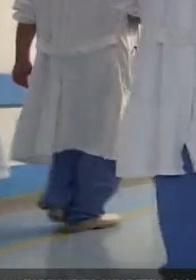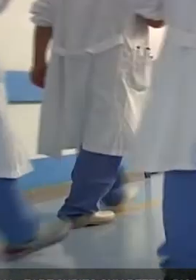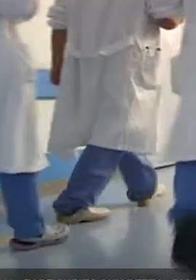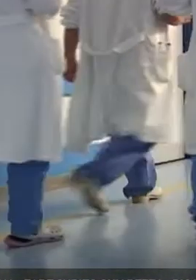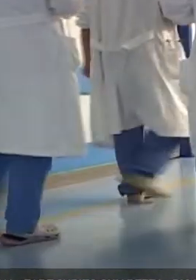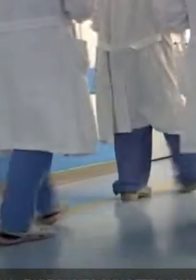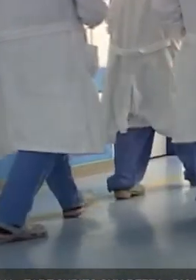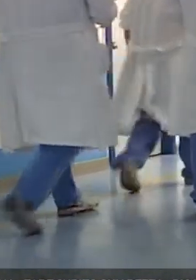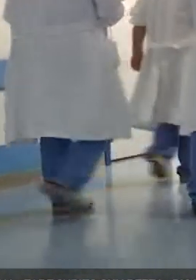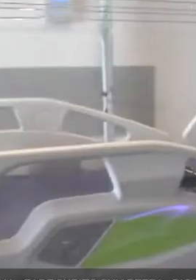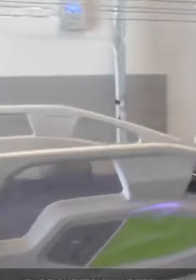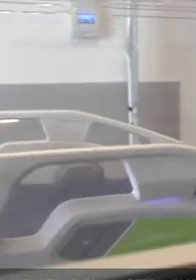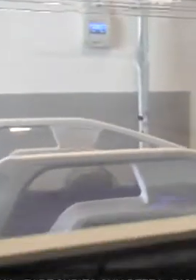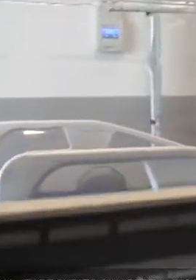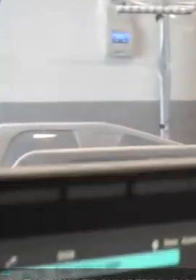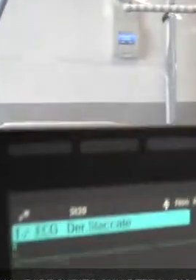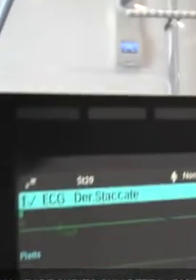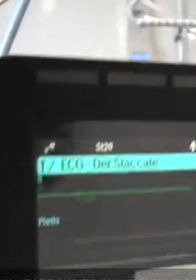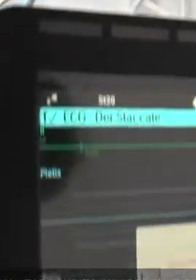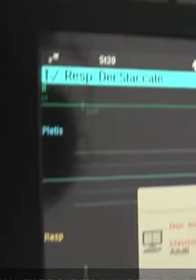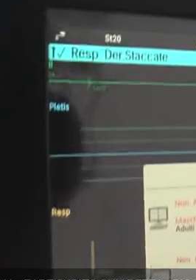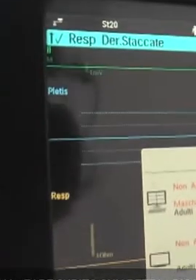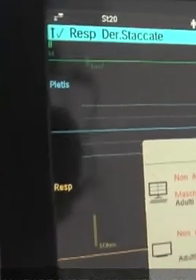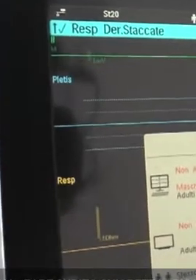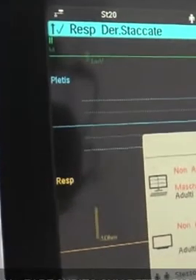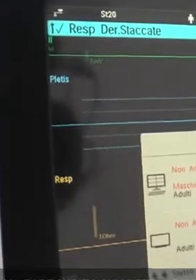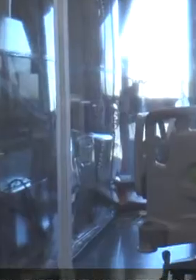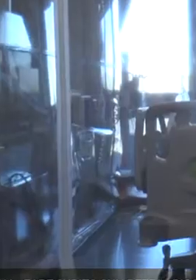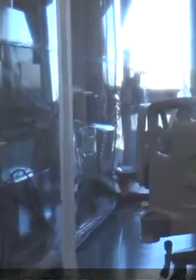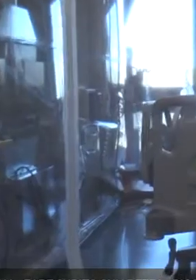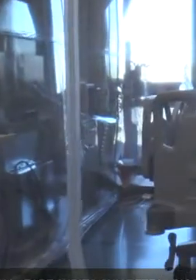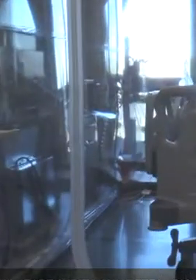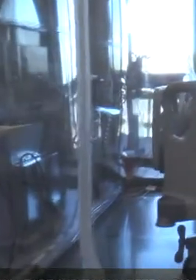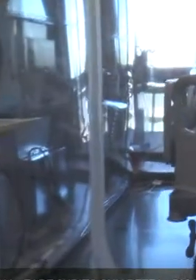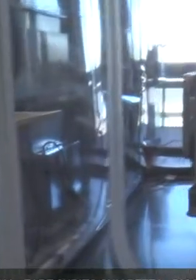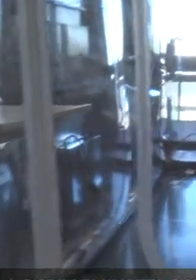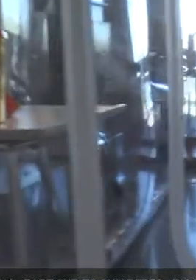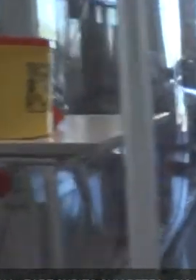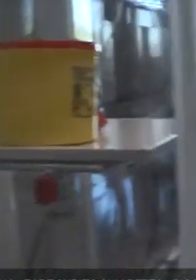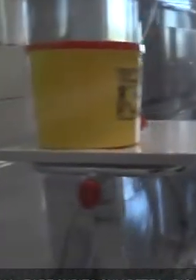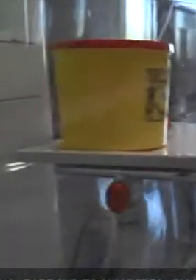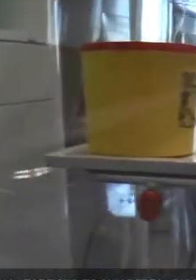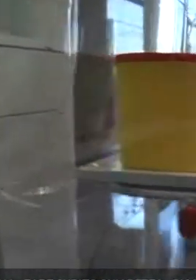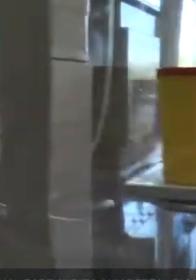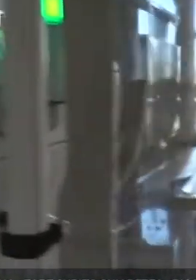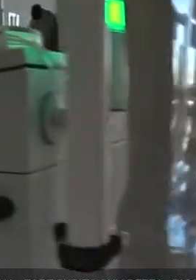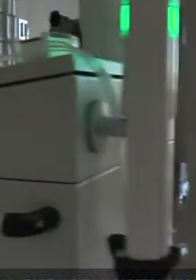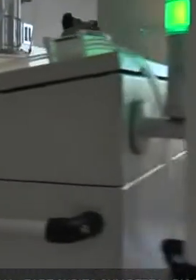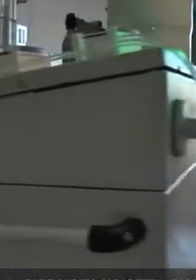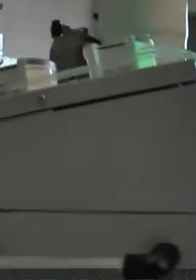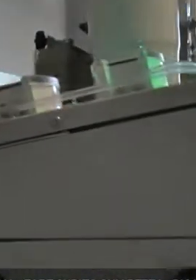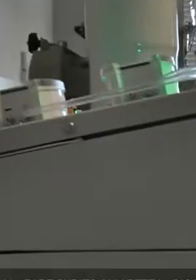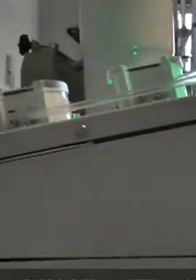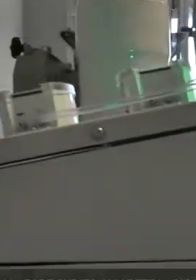al 10%, ma sono comunque numeri alti, talmente alti da convincere la regione a far riaprire i Covid hospital. Treviso, Vittorio